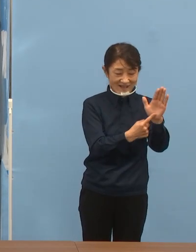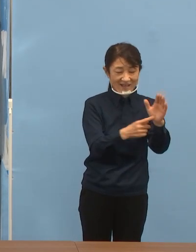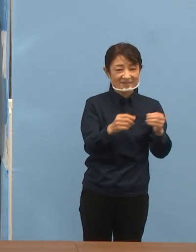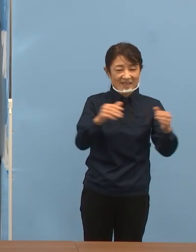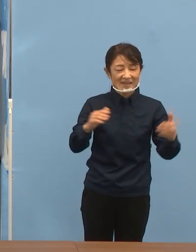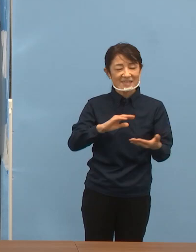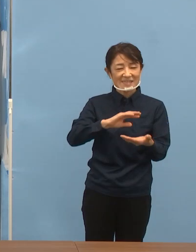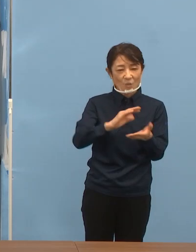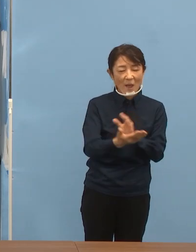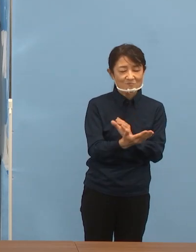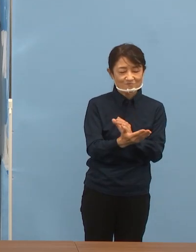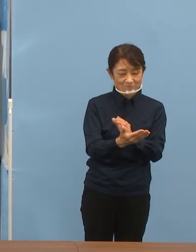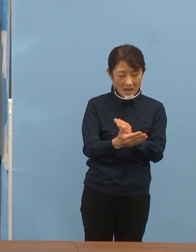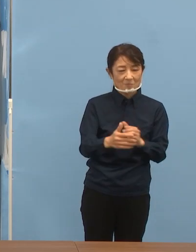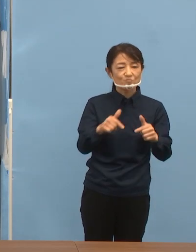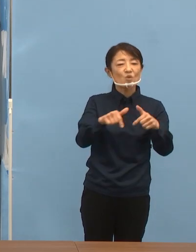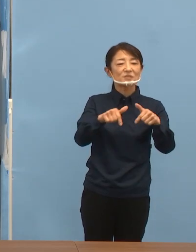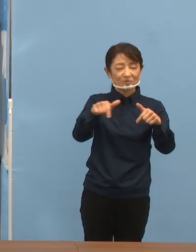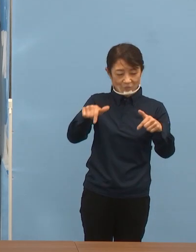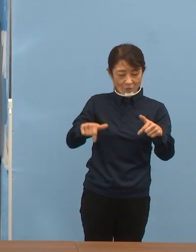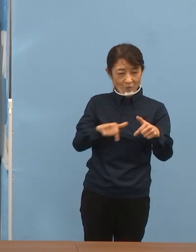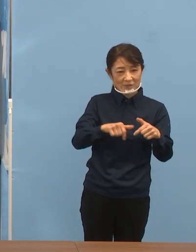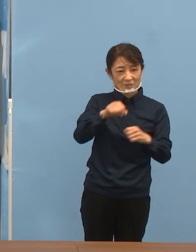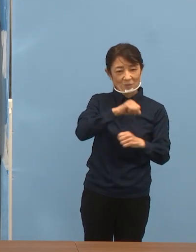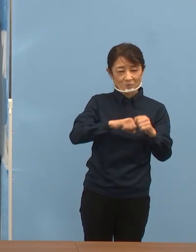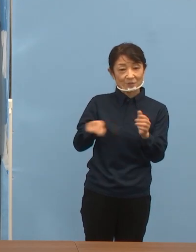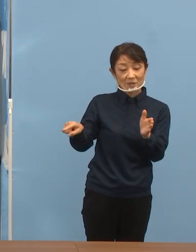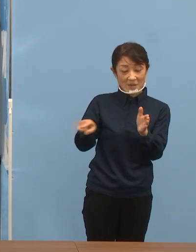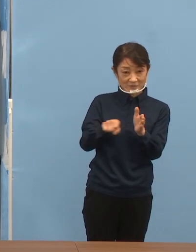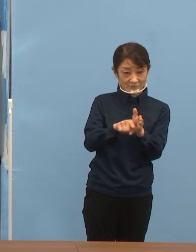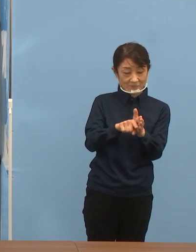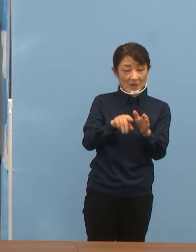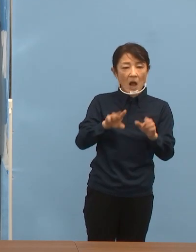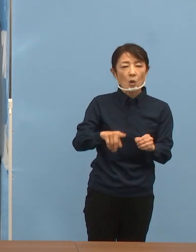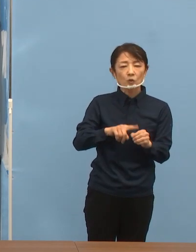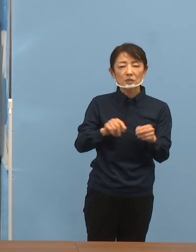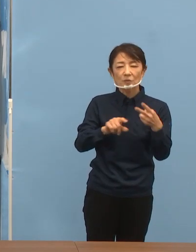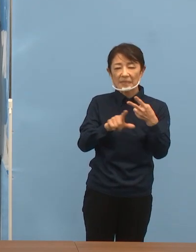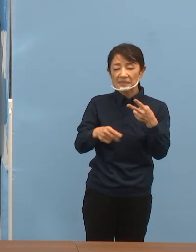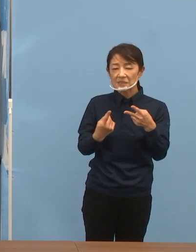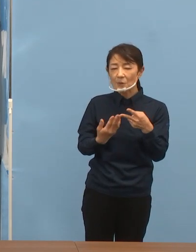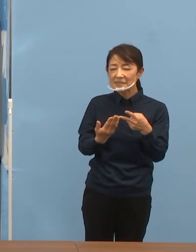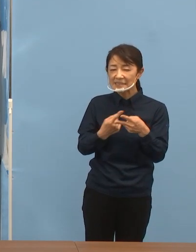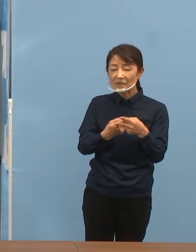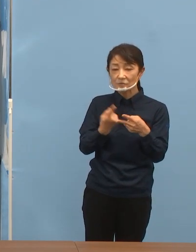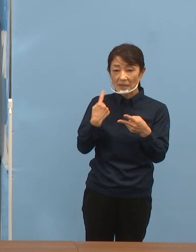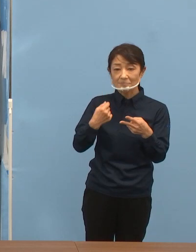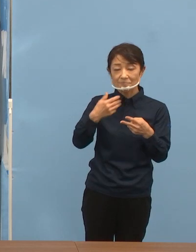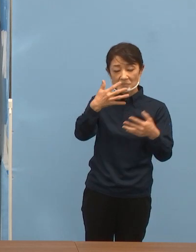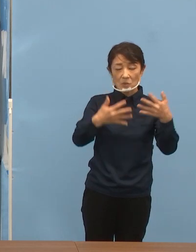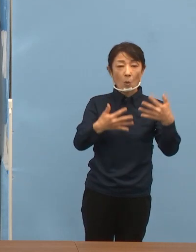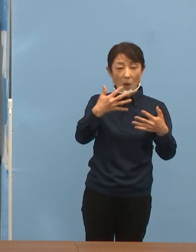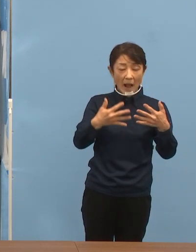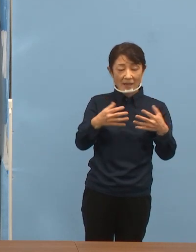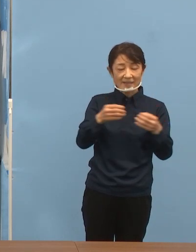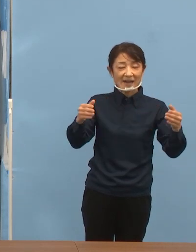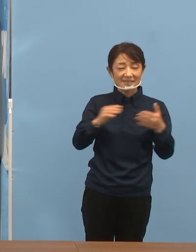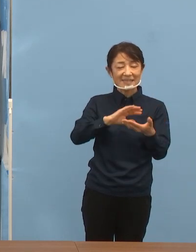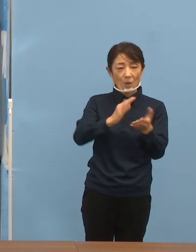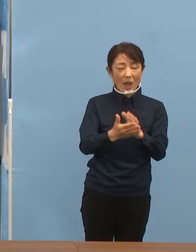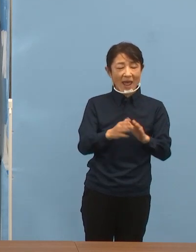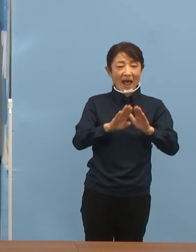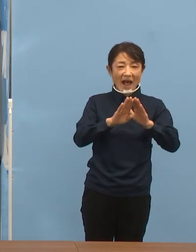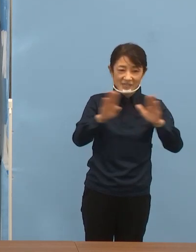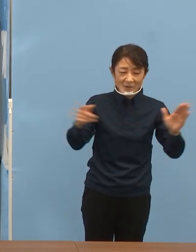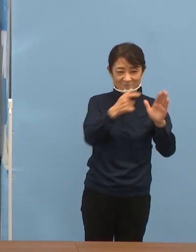トに取り組んでおります。今年2月には昨年公開した動画長崎の変始まるに続